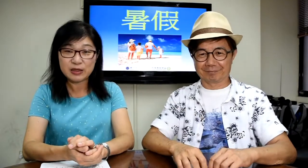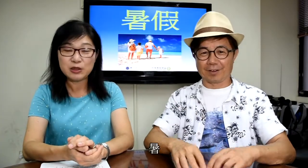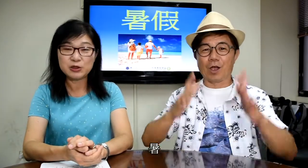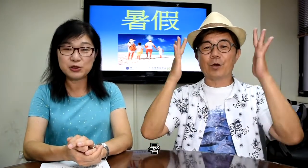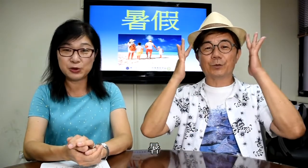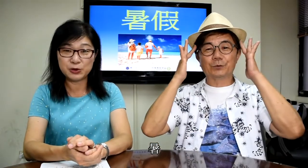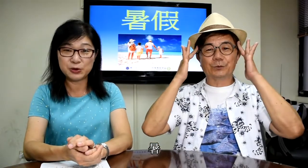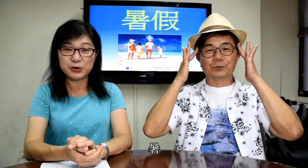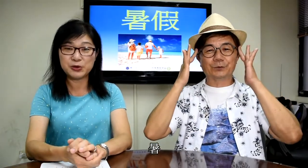暑